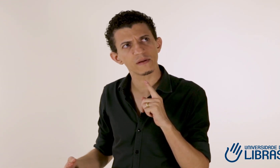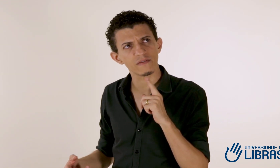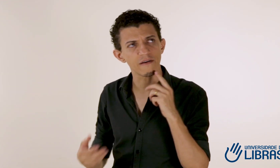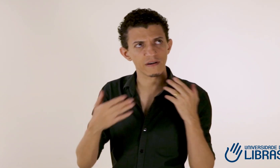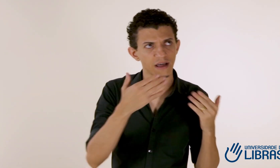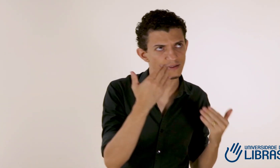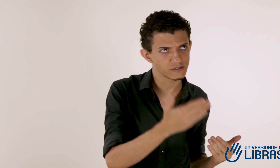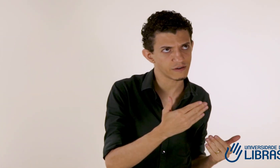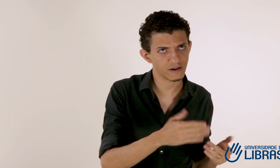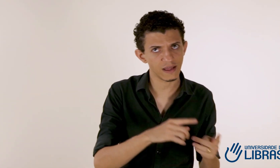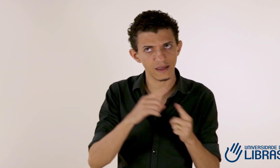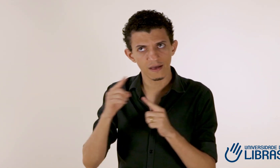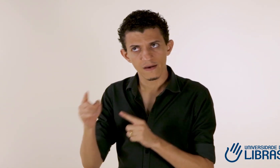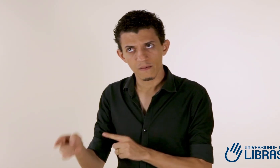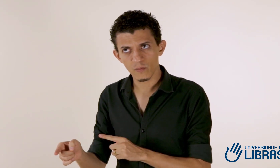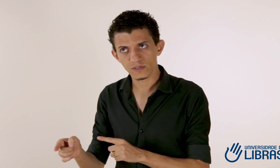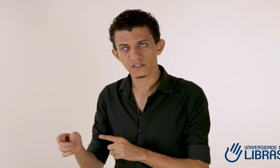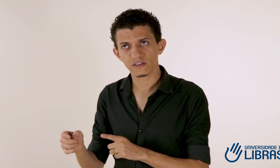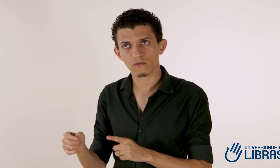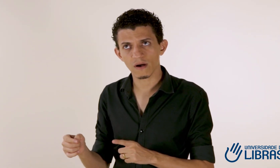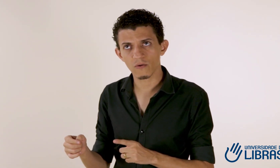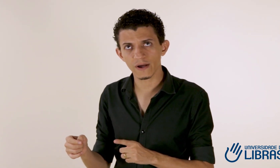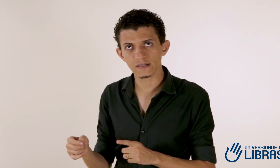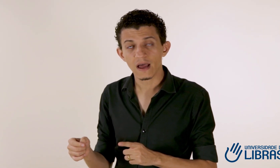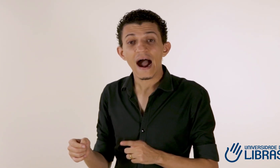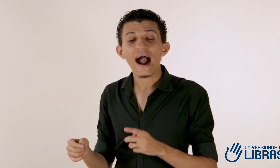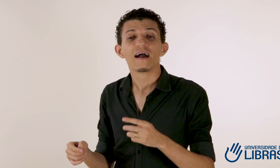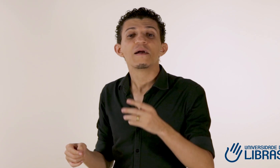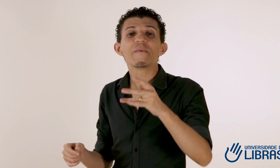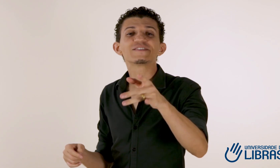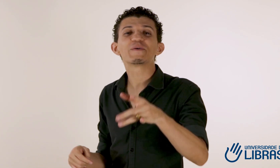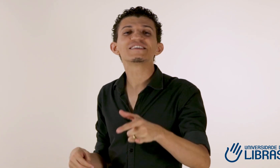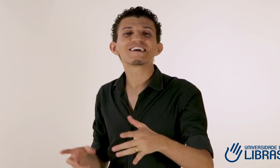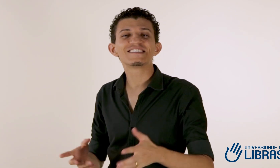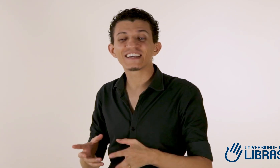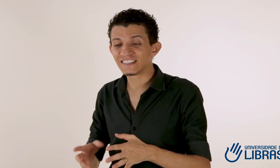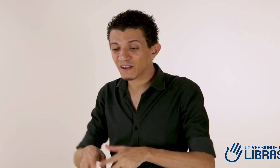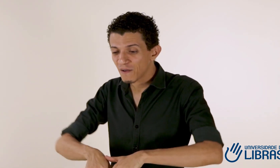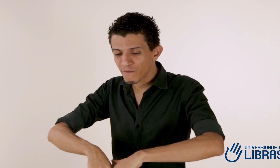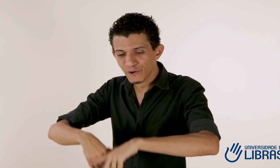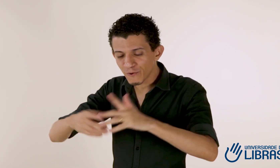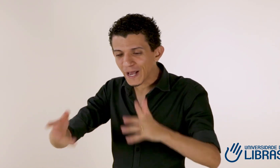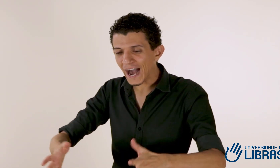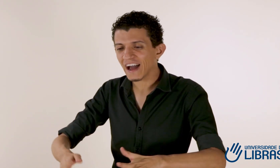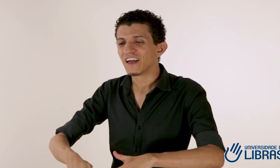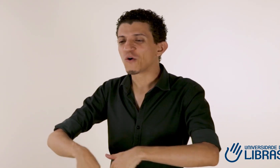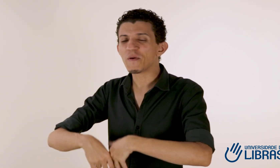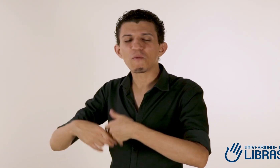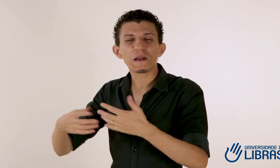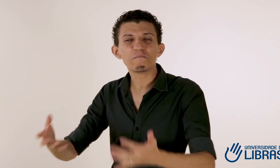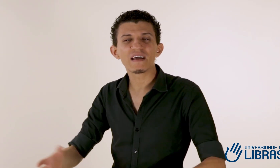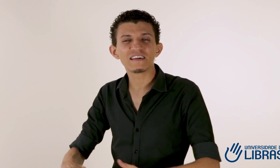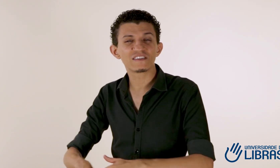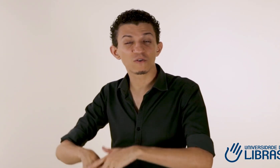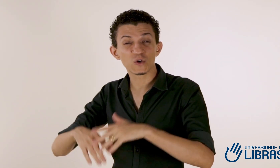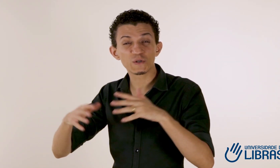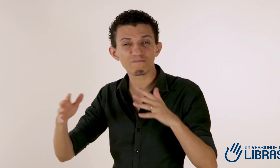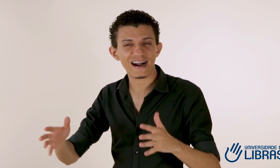mesma, agradecido já falei, muito satisfeito com alguma coisa. Imagina, por exemplo, quer dizer que você foi num lugar, comeu um alimento ali, você gostou demais